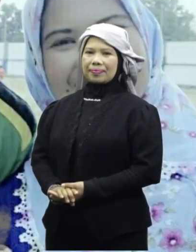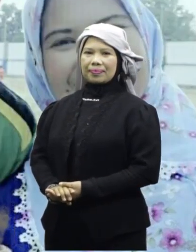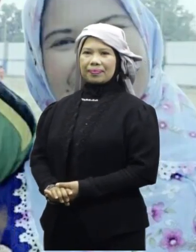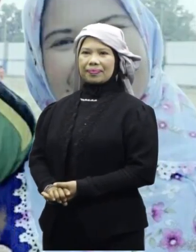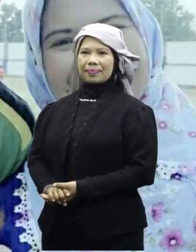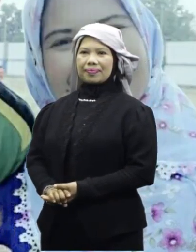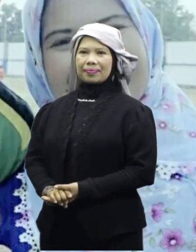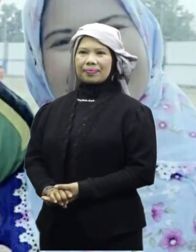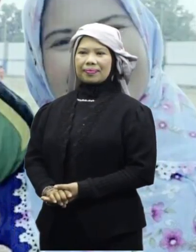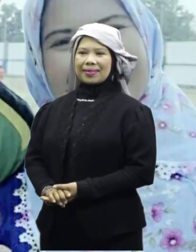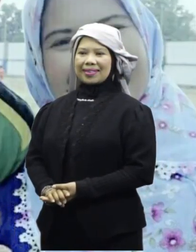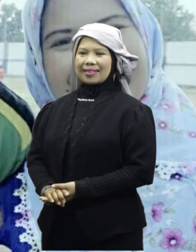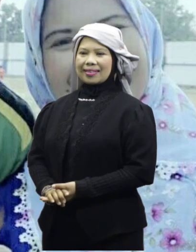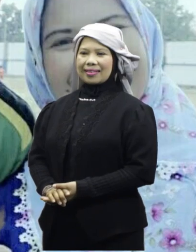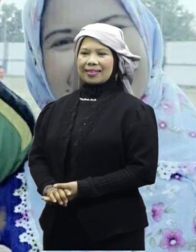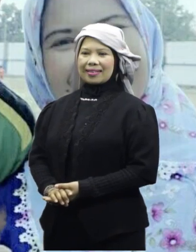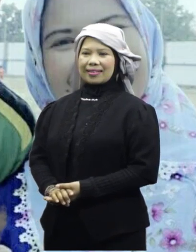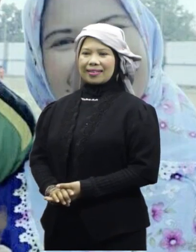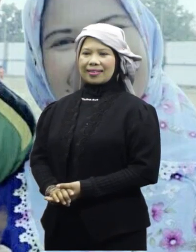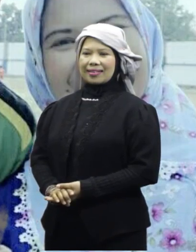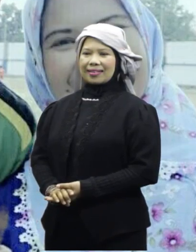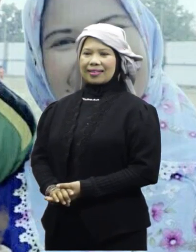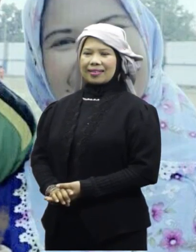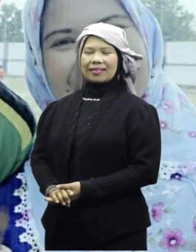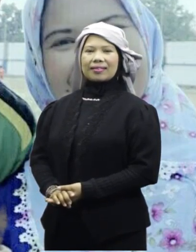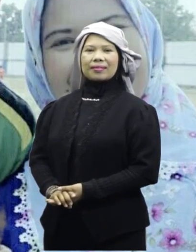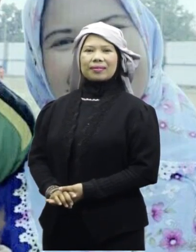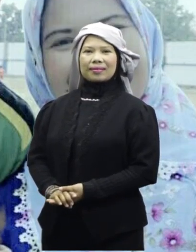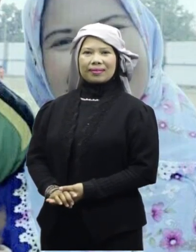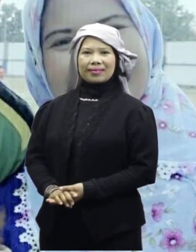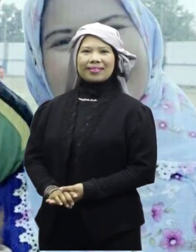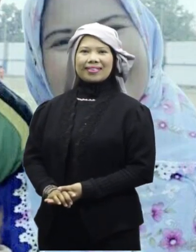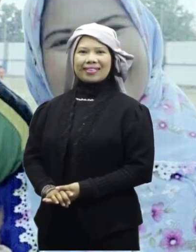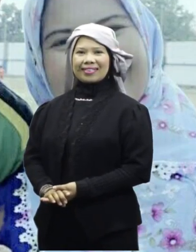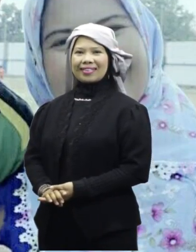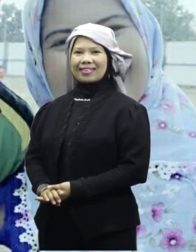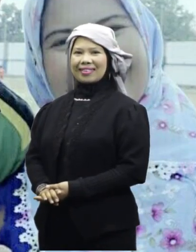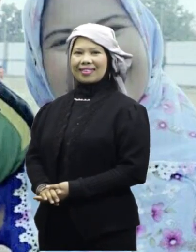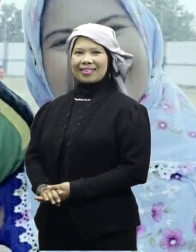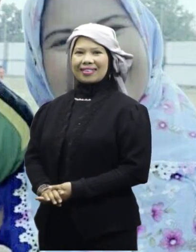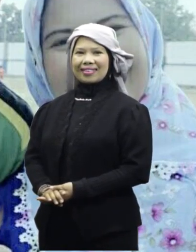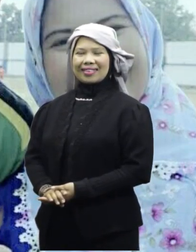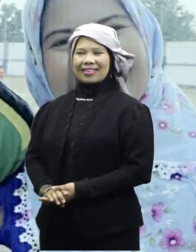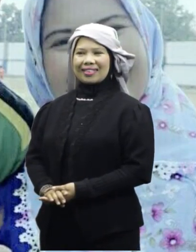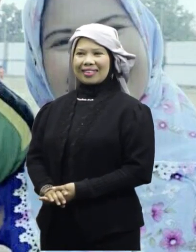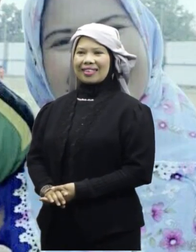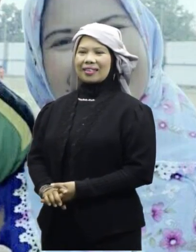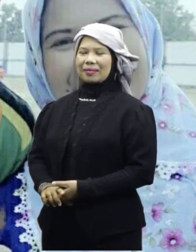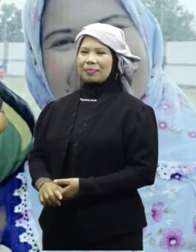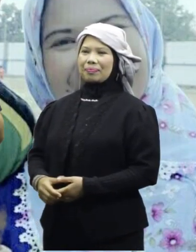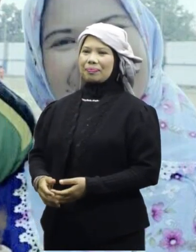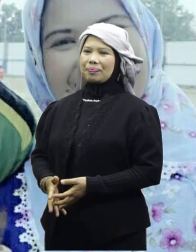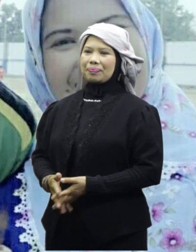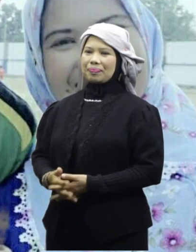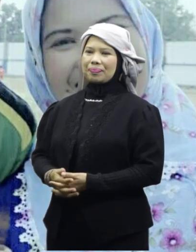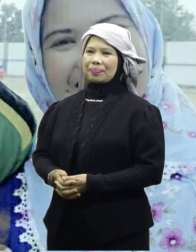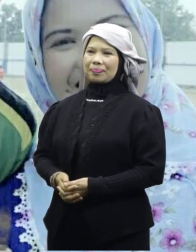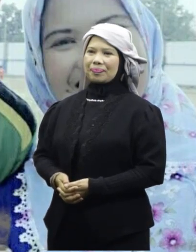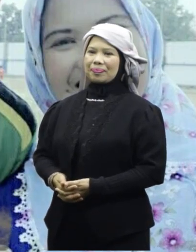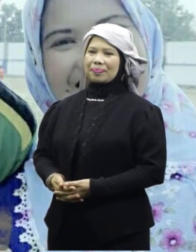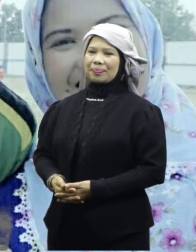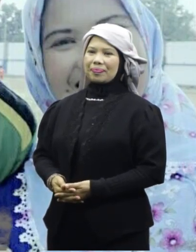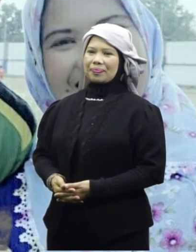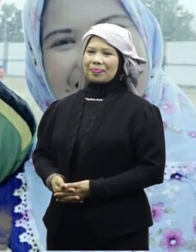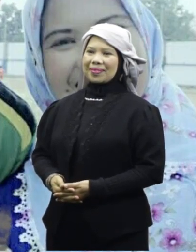menarik sahabat-sahabat, kalau bicara MUA itu kan bicara tentang personal skill. Kita tidak akan